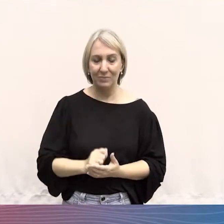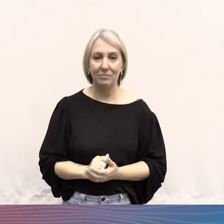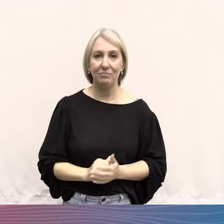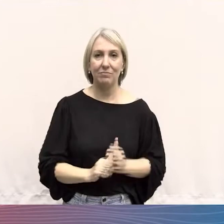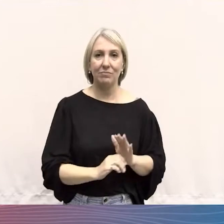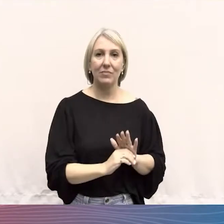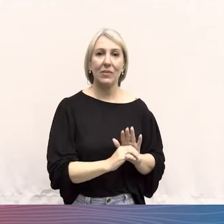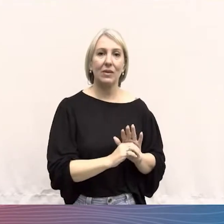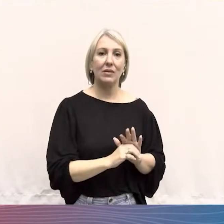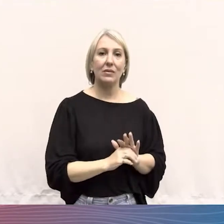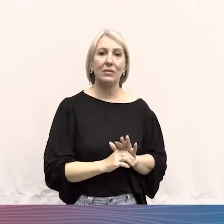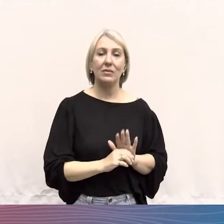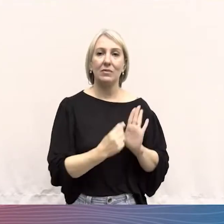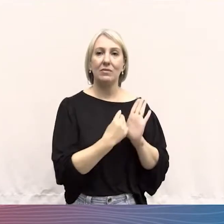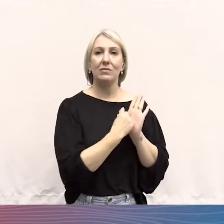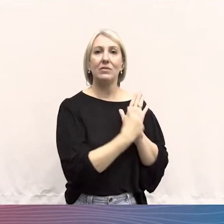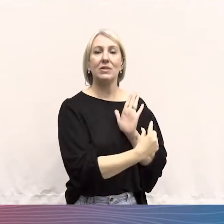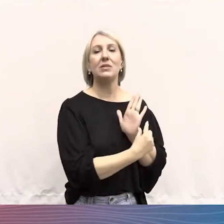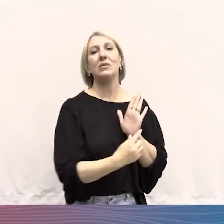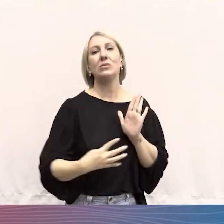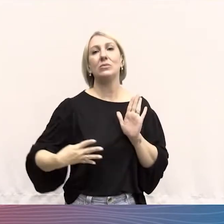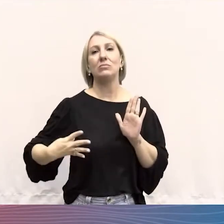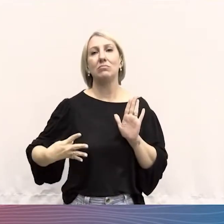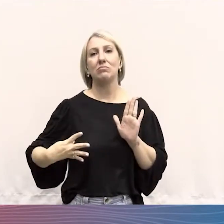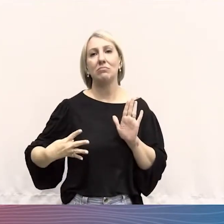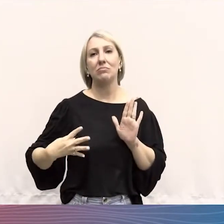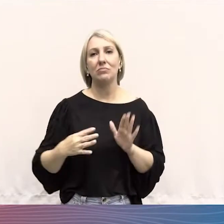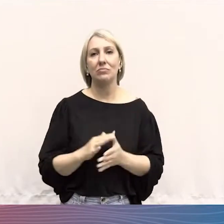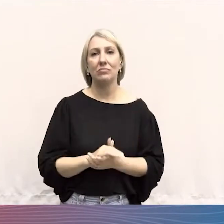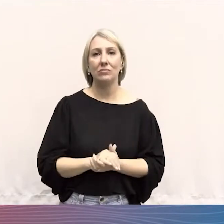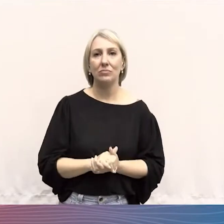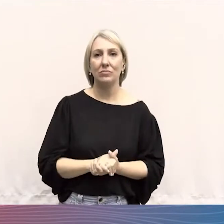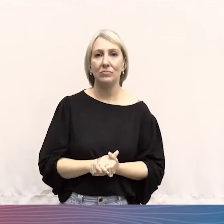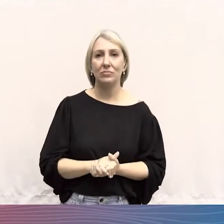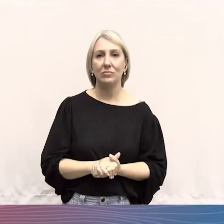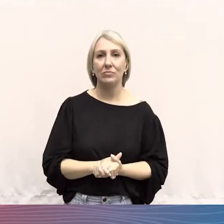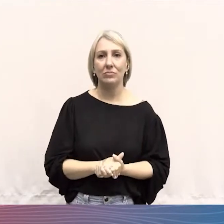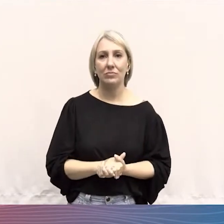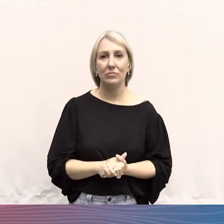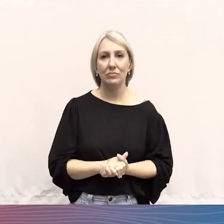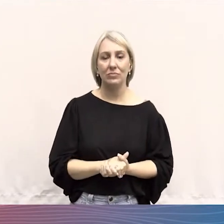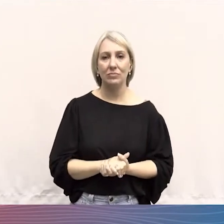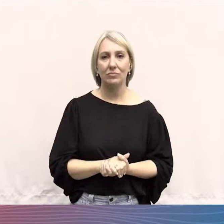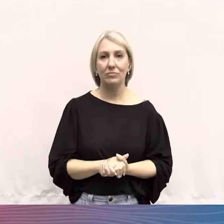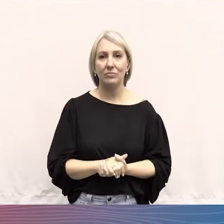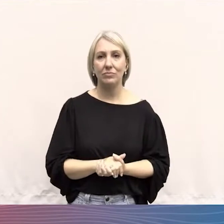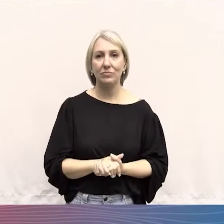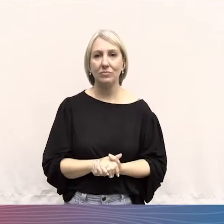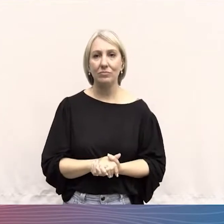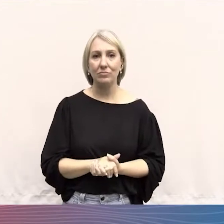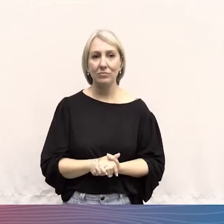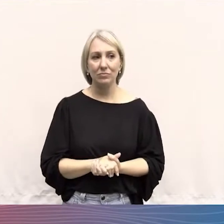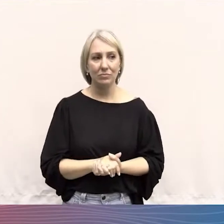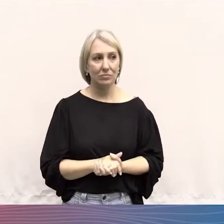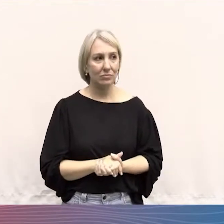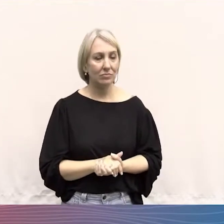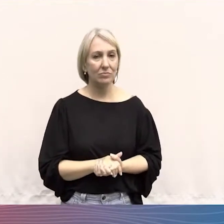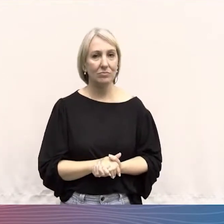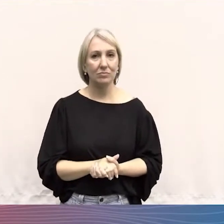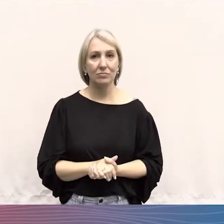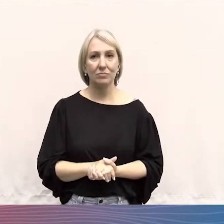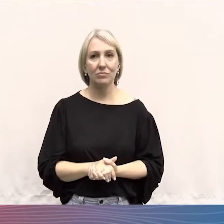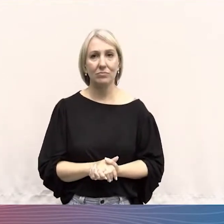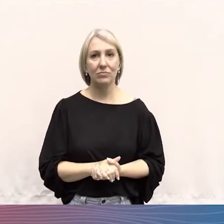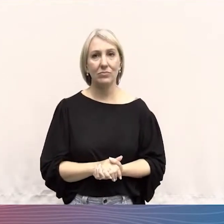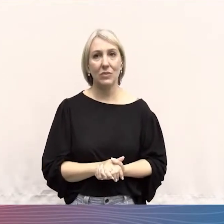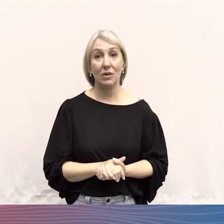Capítulo 19, versículo 4, assim: tendes visto, ó, o Senhor falando para o povo de Israel,